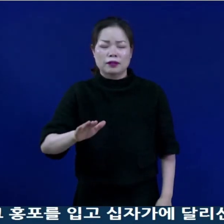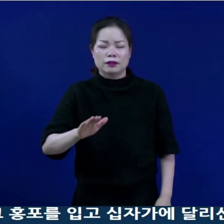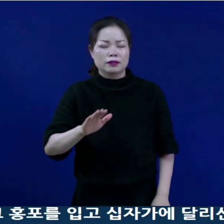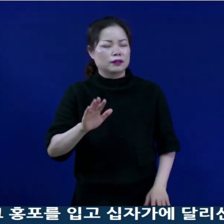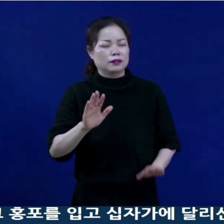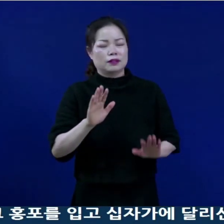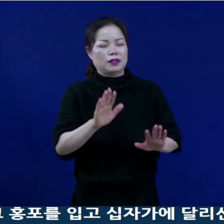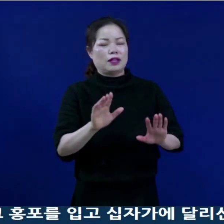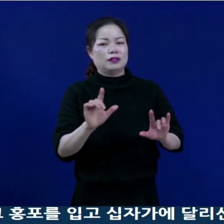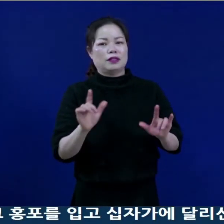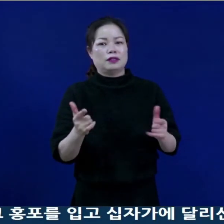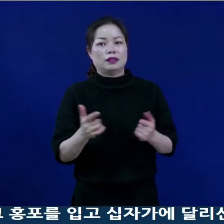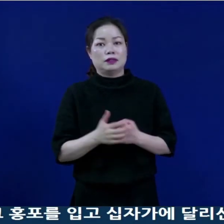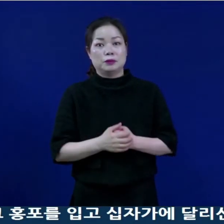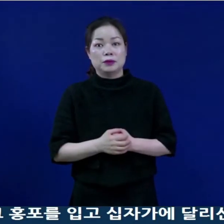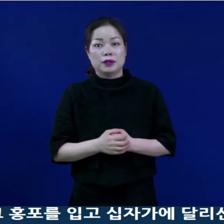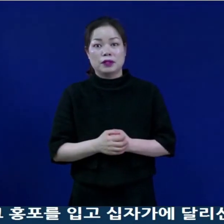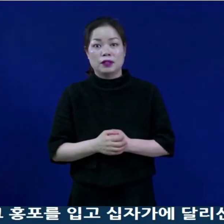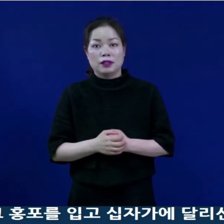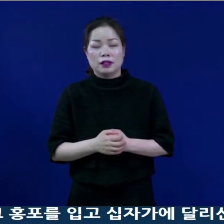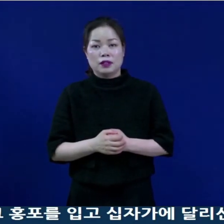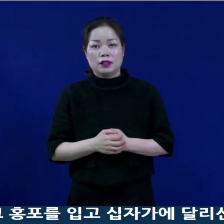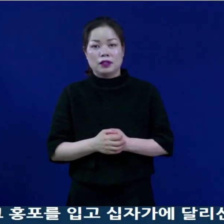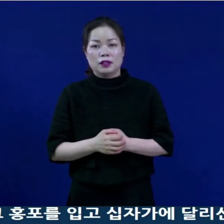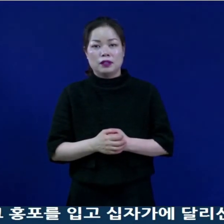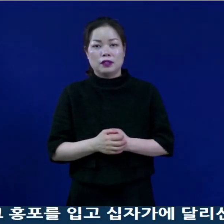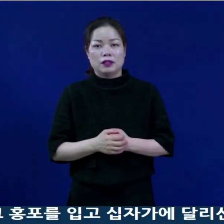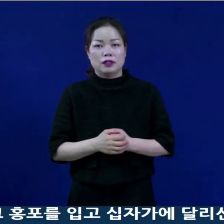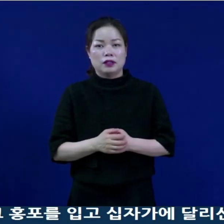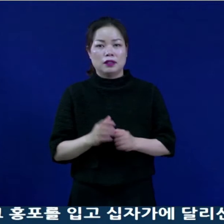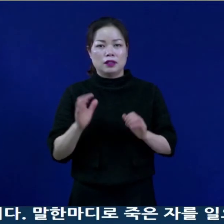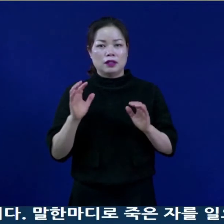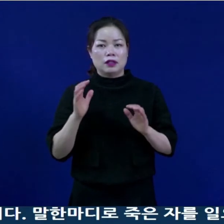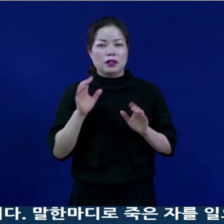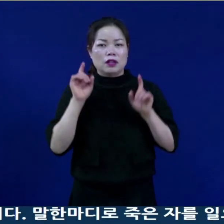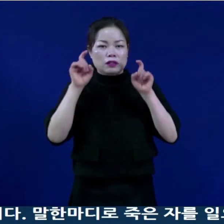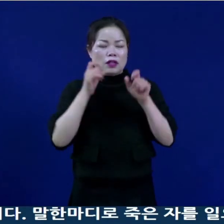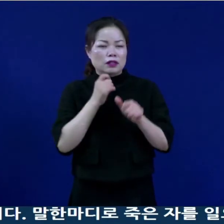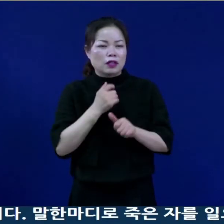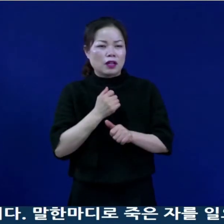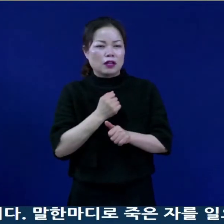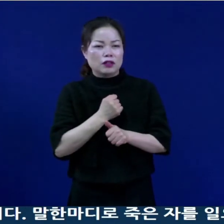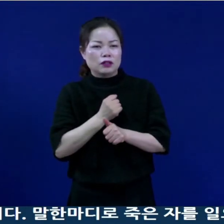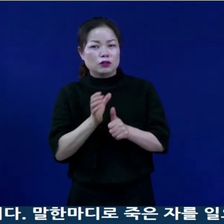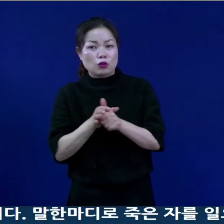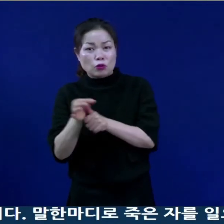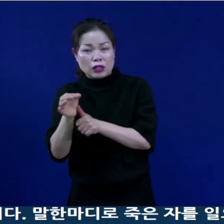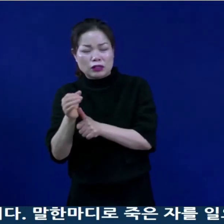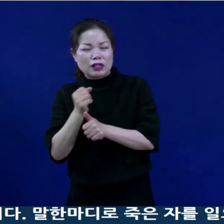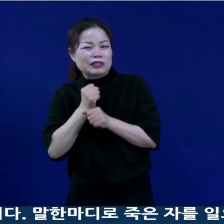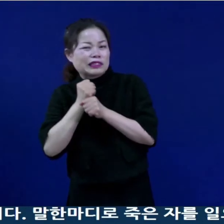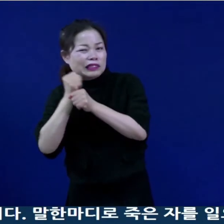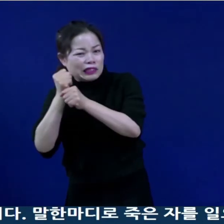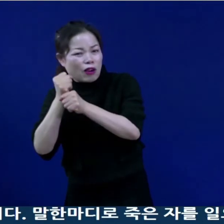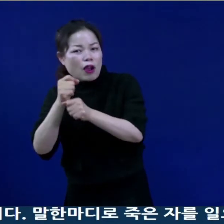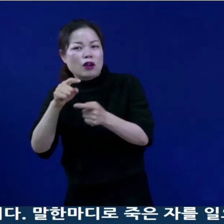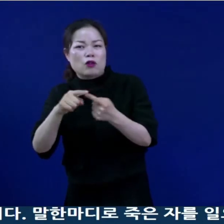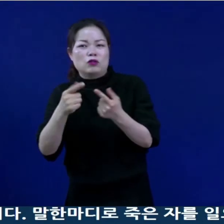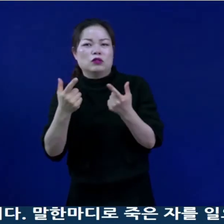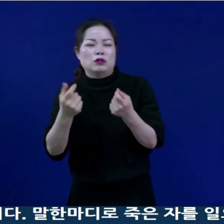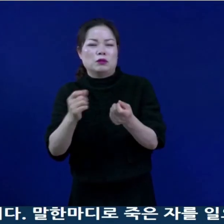하지 않으셨죠. 마치 도살장에 끌려가는 어린 양처럼 그는 침묵하셨고